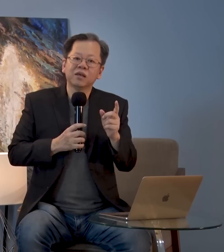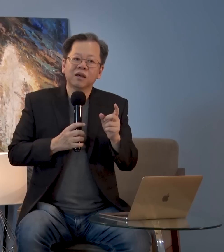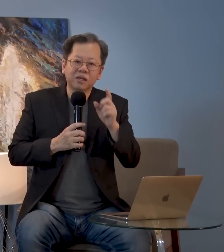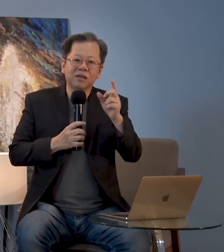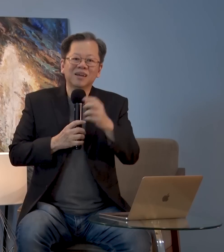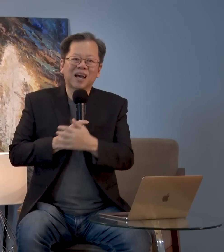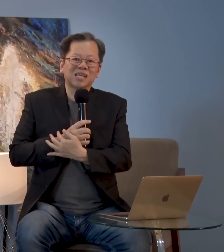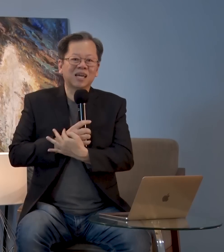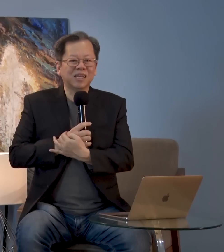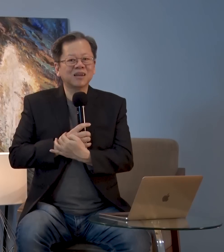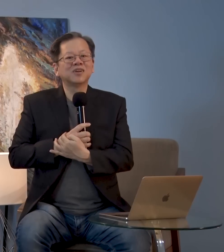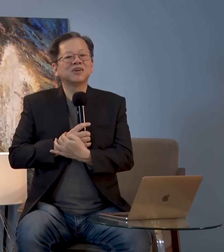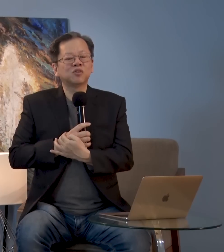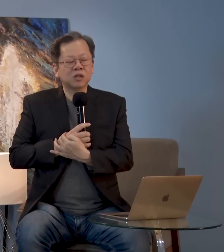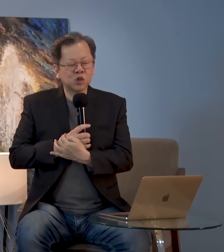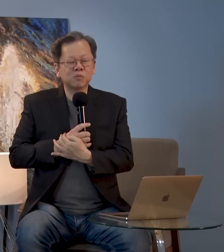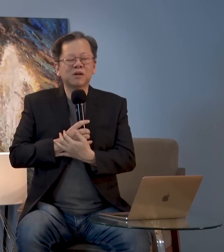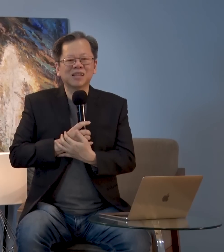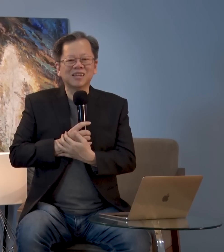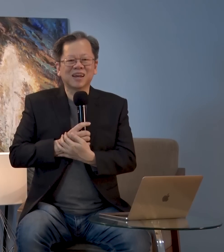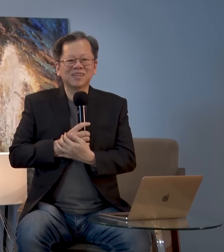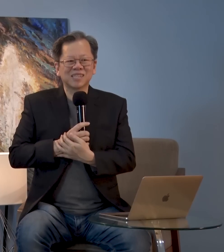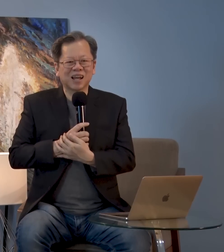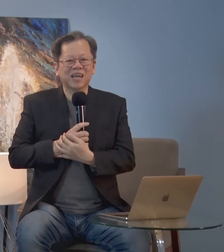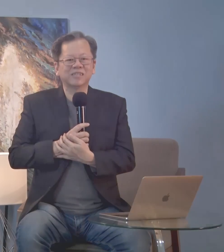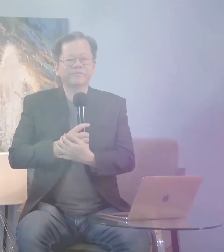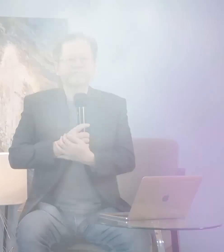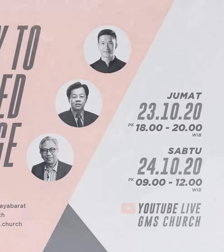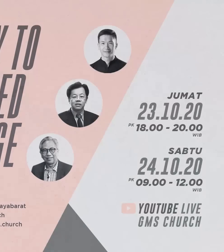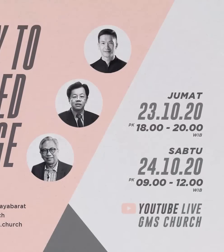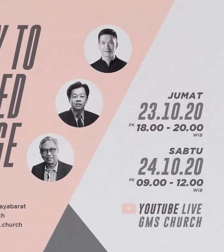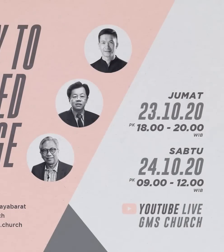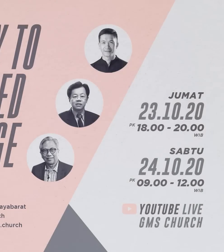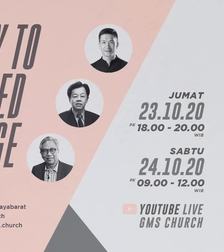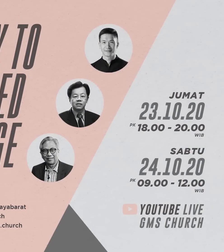saya di acara ini ya. Tuhan Yesus memberkati kita sekalian.